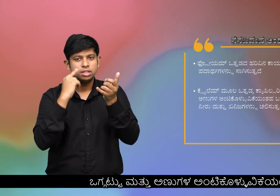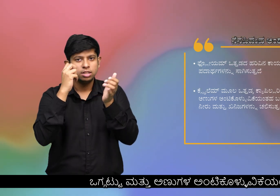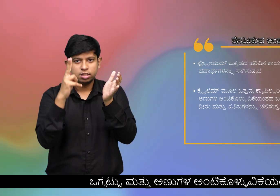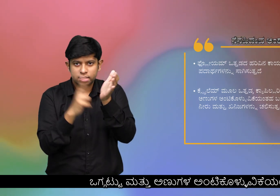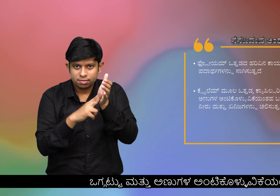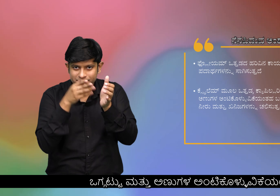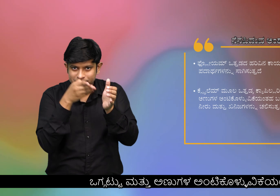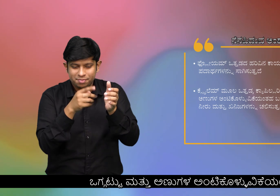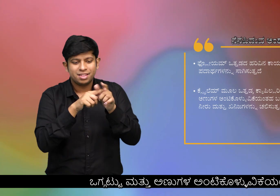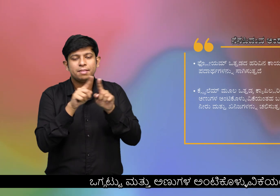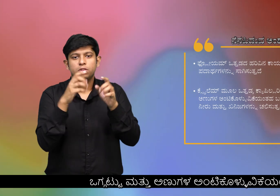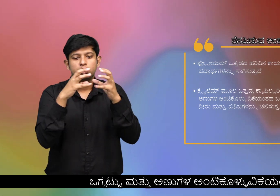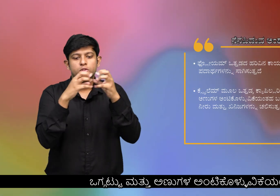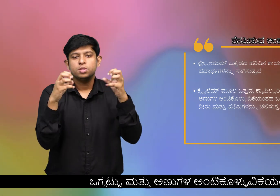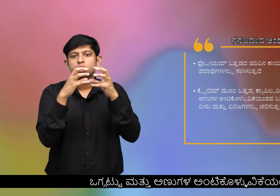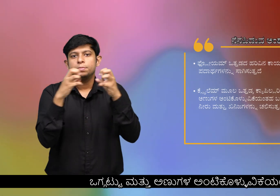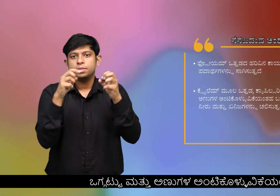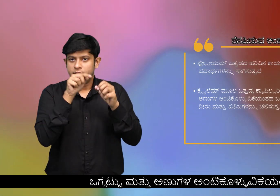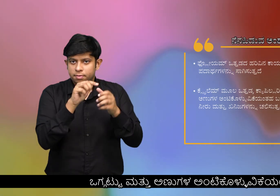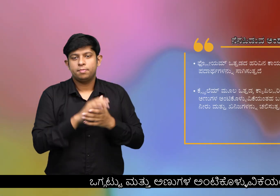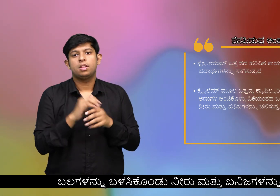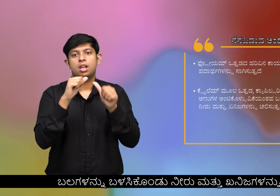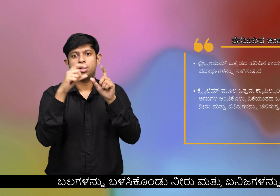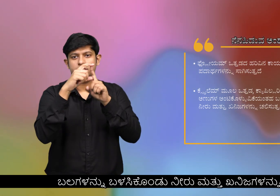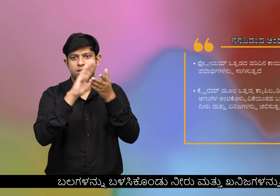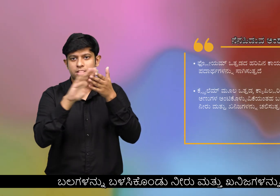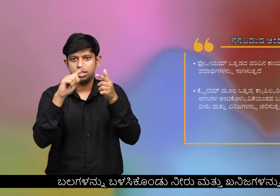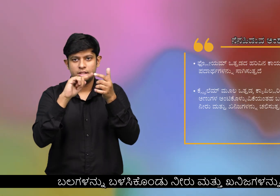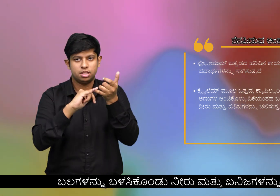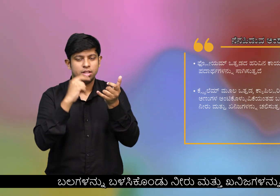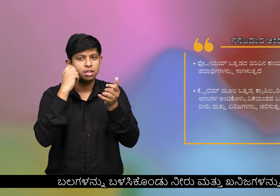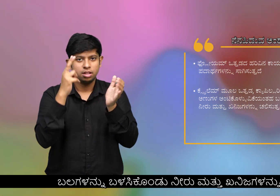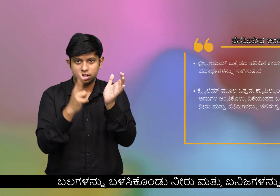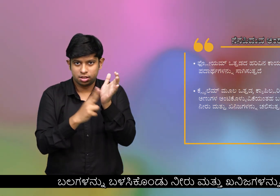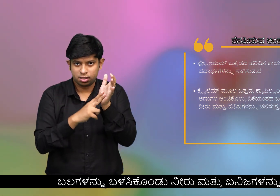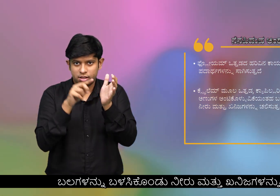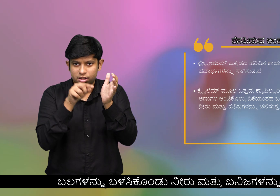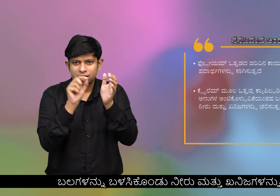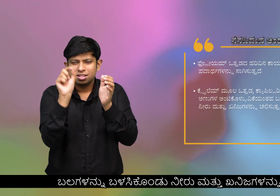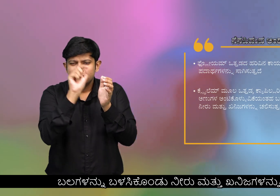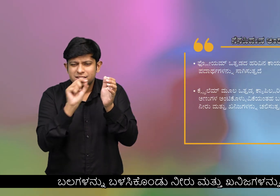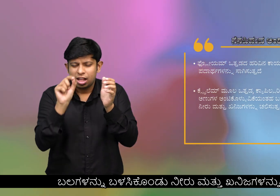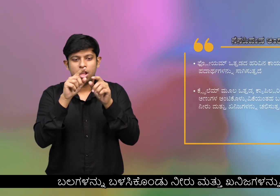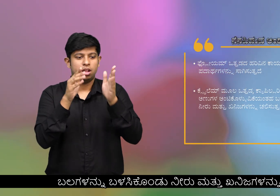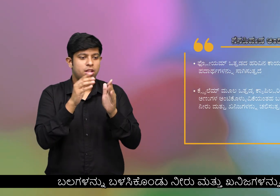ಒಗ್ಗಟ್ಟು ಮತ್ತು ಅಣುಗಳ ಅಂಟಿಕೊಳ್ಳುವಿಕೆಯಂತಹ ಬಲಗಳನ್ನು ಬಳಸಿಕೊಂಡು ನೀರು ಮತ್ತು ಖನಿಜಗಳನ್ನು ಚಲಿಸುತ್ತದೆ.